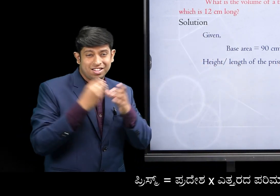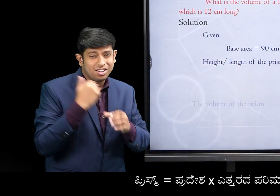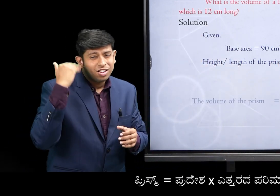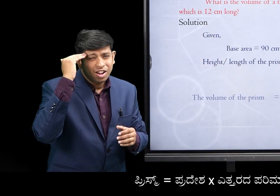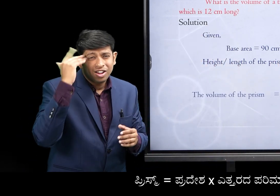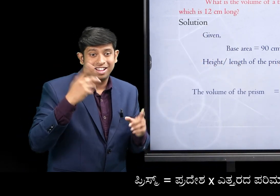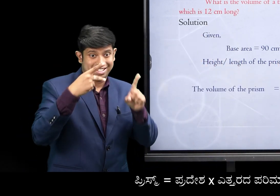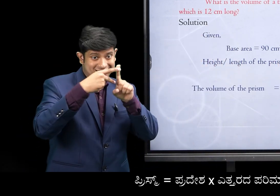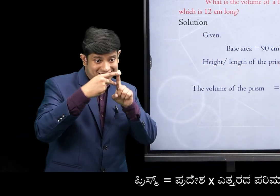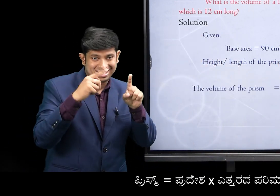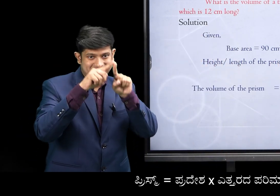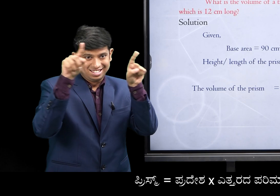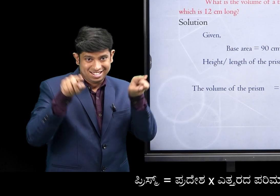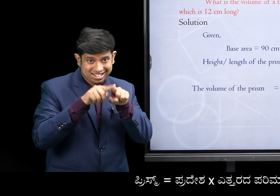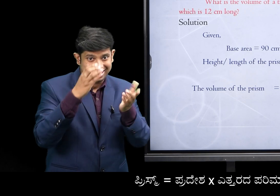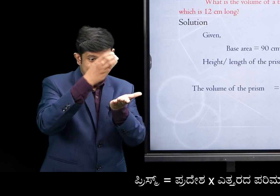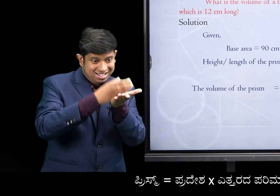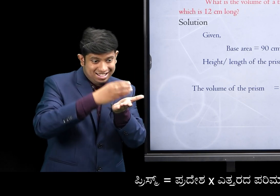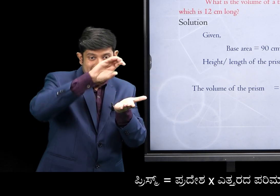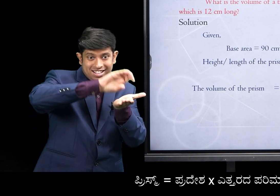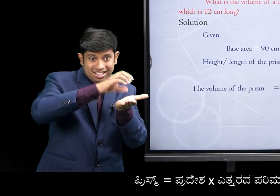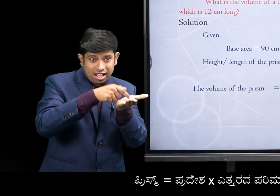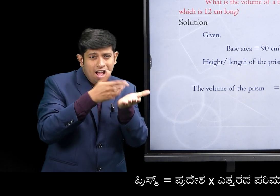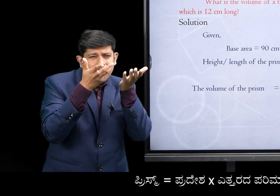ಪ್ರಿಸಂ ಇಸ್ ಈಕ್ವಲ್ ಟು ಪ್ರದೇಶ ಇಂಟು ಎತ್ತರದ ಪರಿಮಾಣ ಎಂದು ನಮಗೆ ತಿಳಿದಿದೆ.